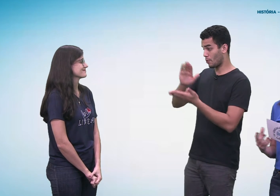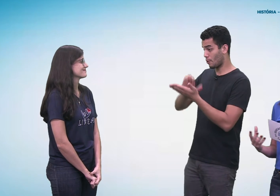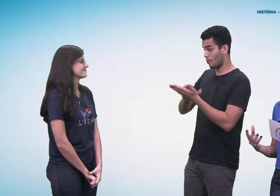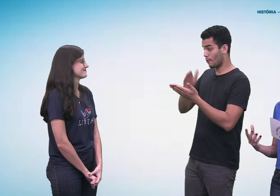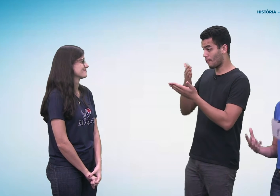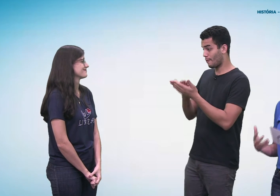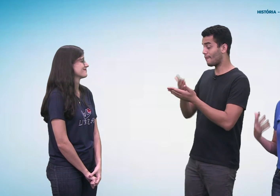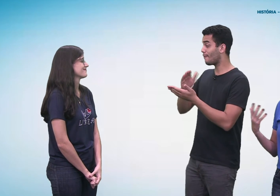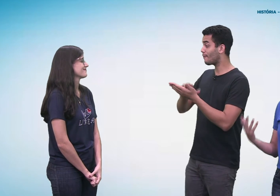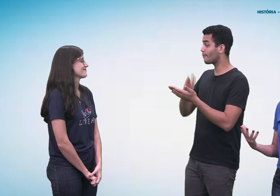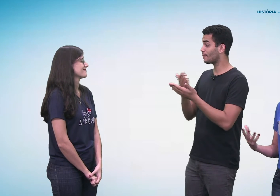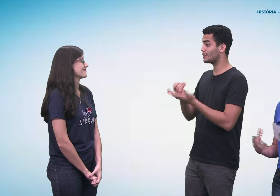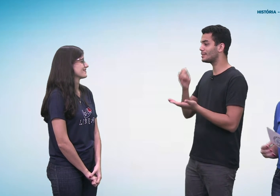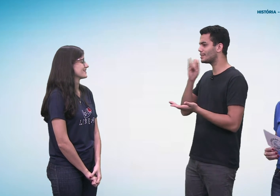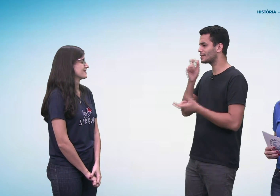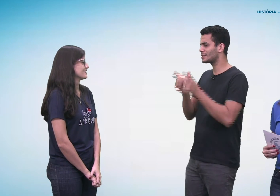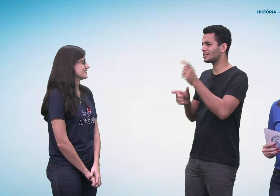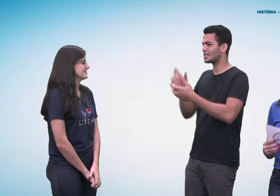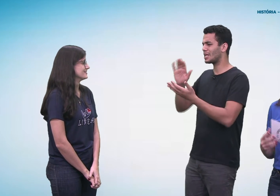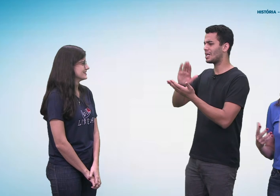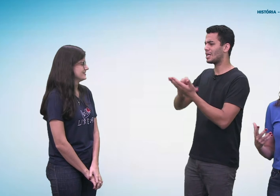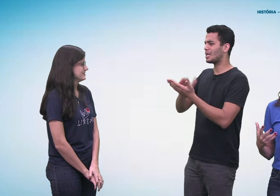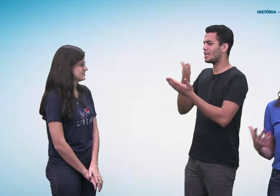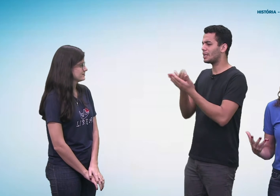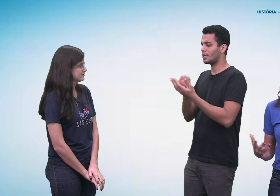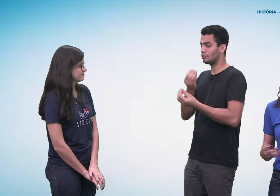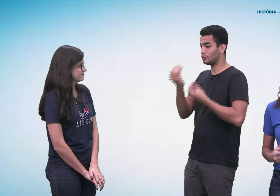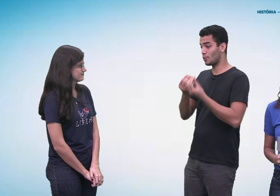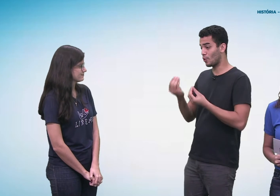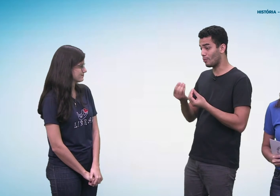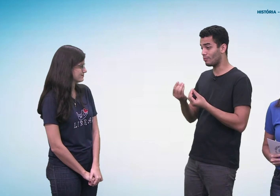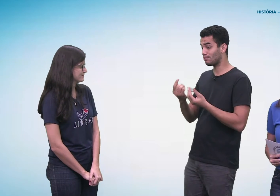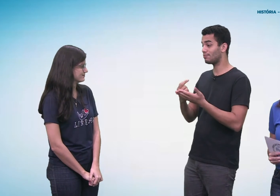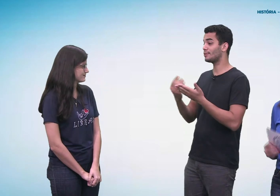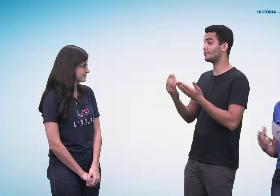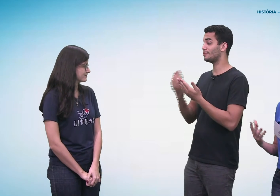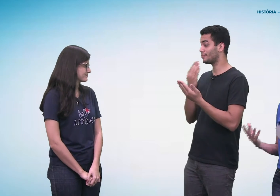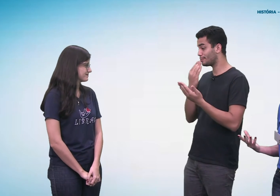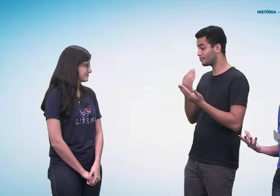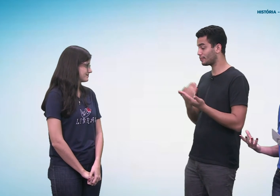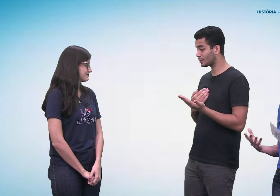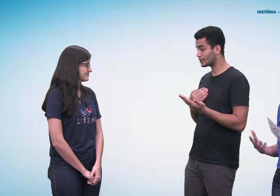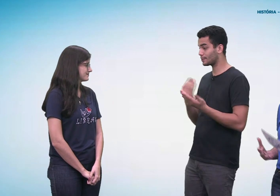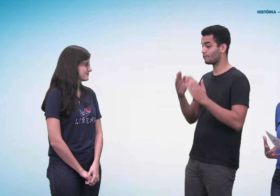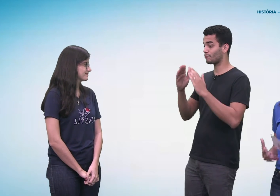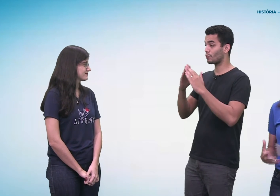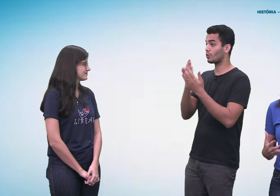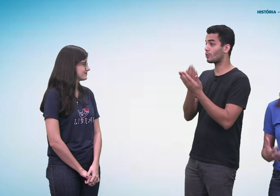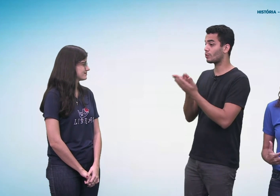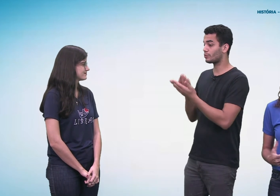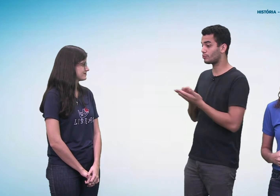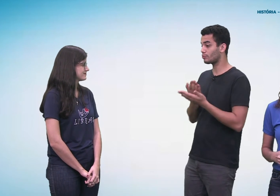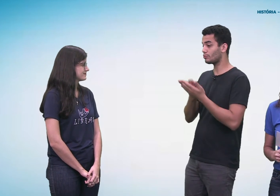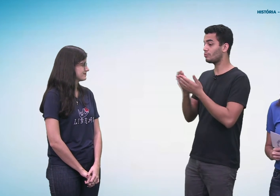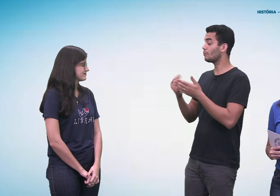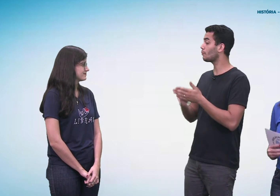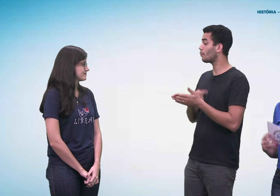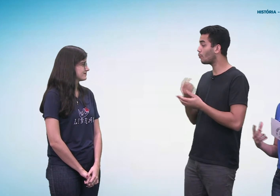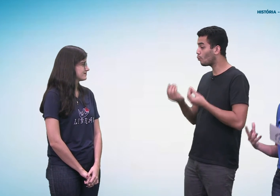sobre ser intérprete, o que nós temos hoje no Brasil de escolas, você como intérprete, como você